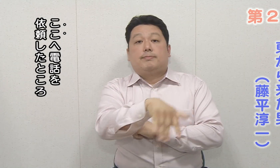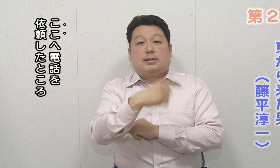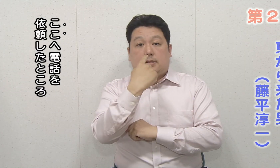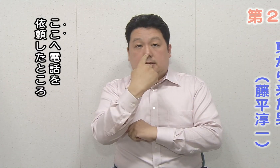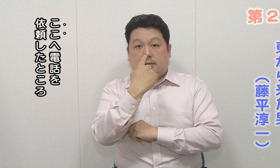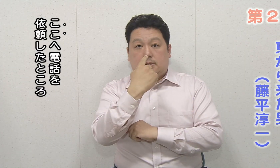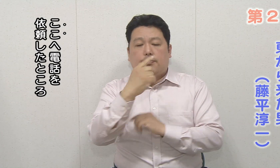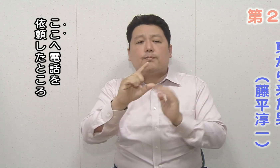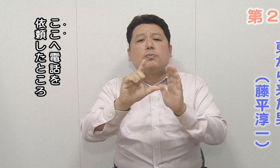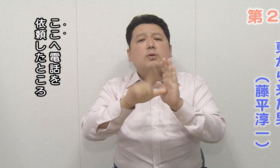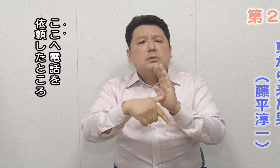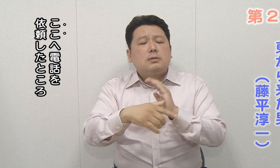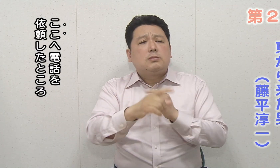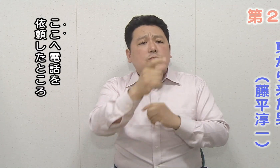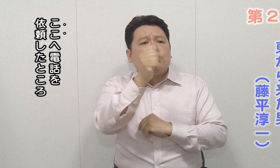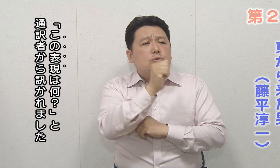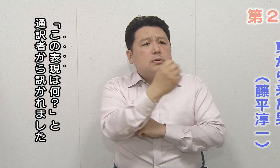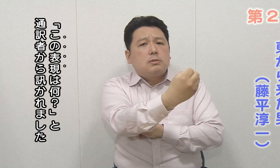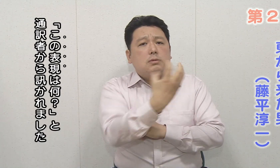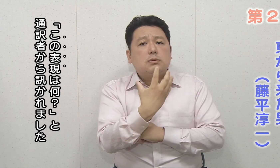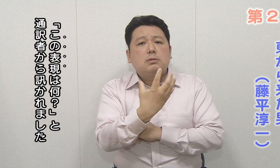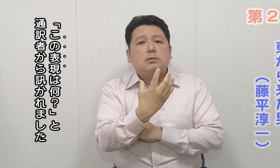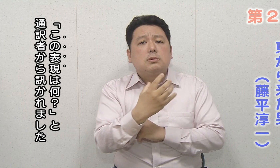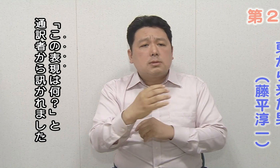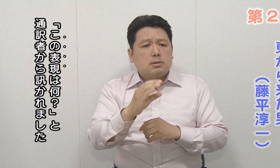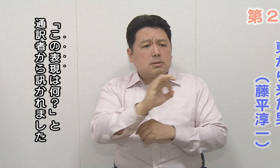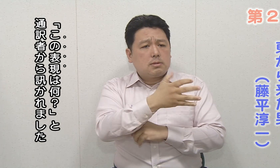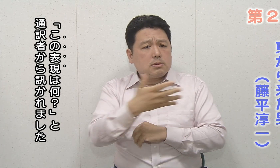ここへ電話を依頼したところ、